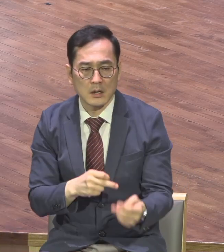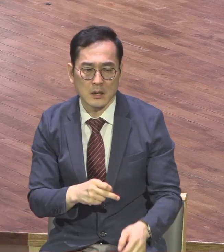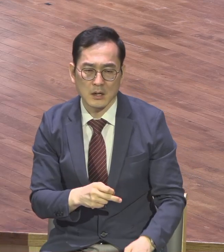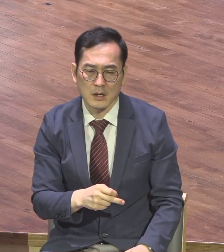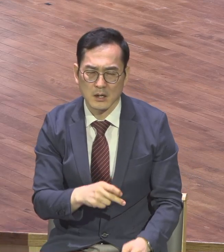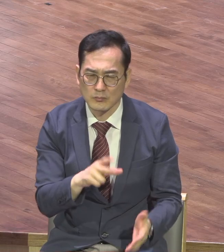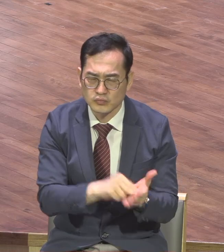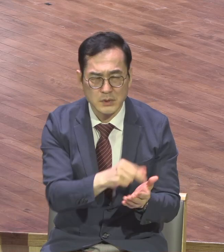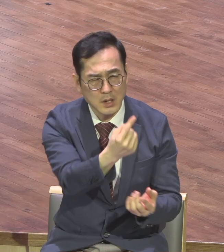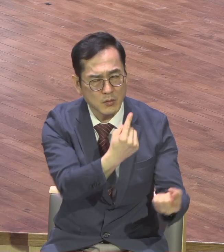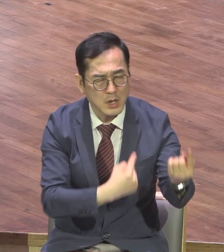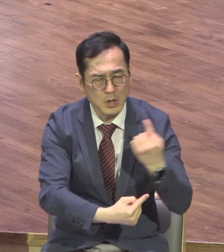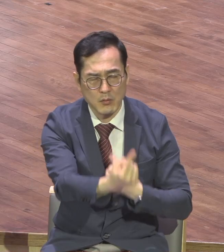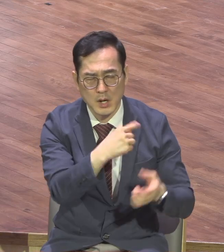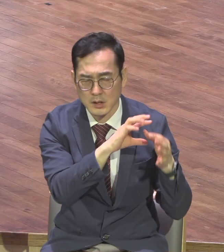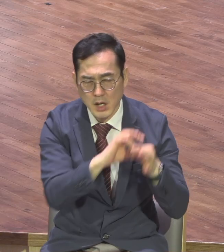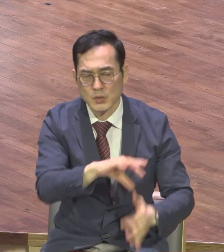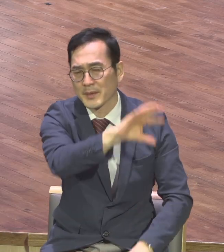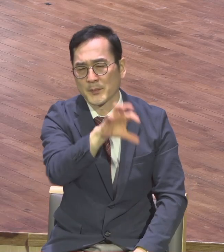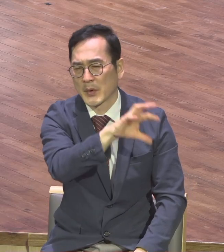하나님 떠난 인간의 삶의